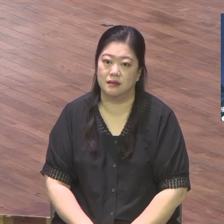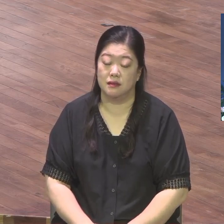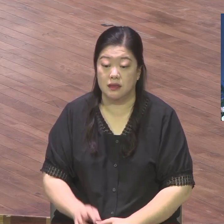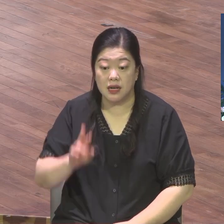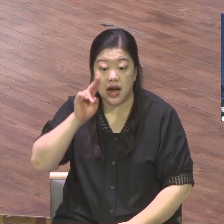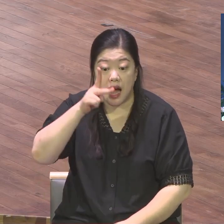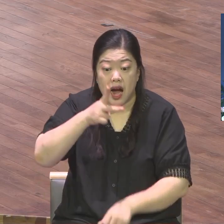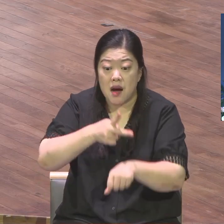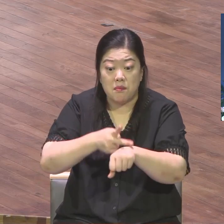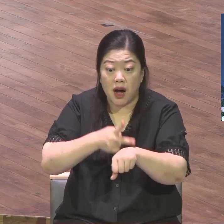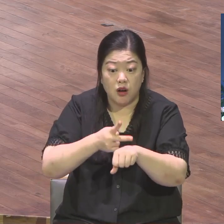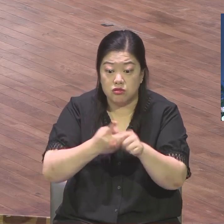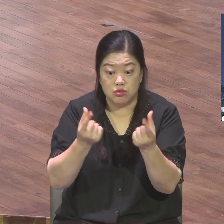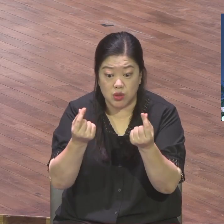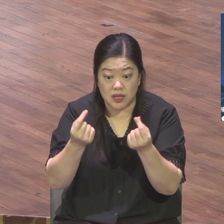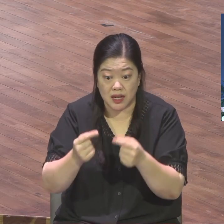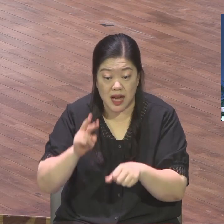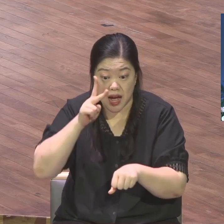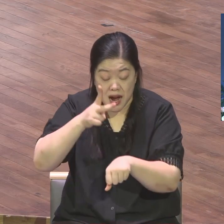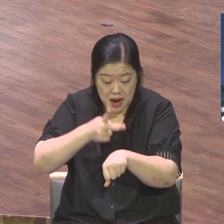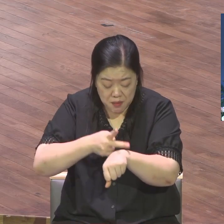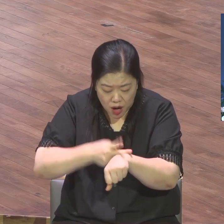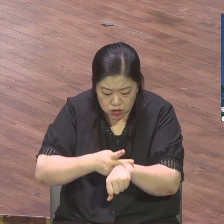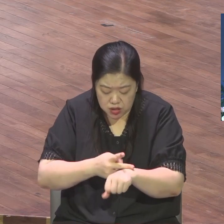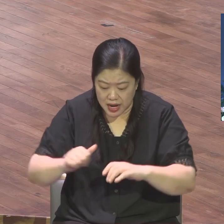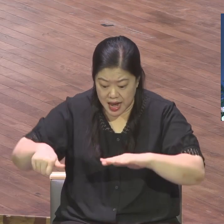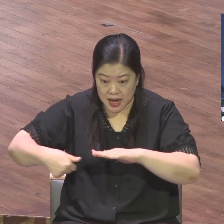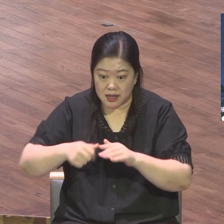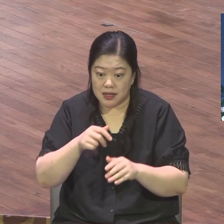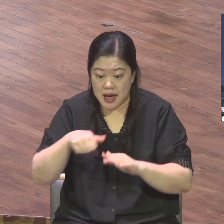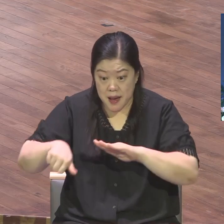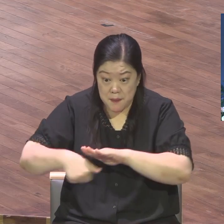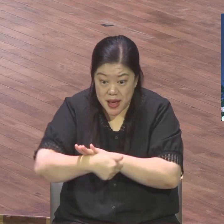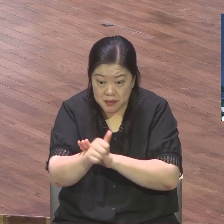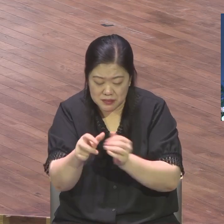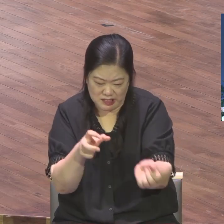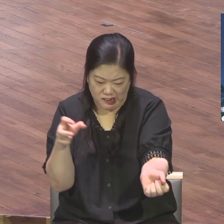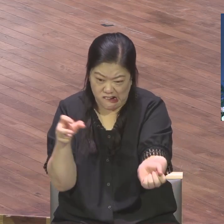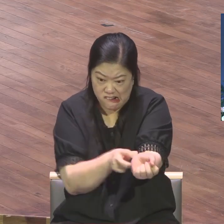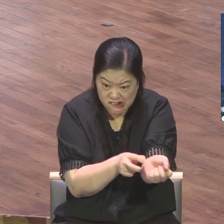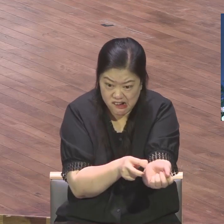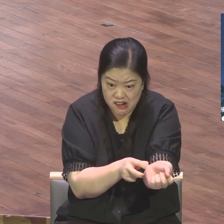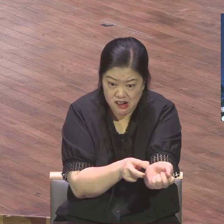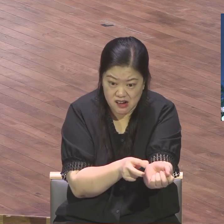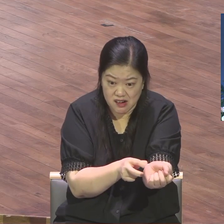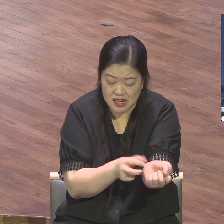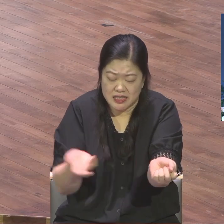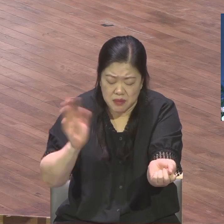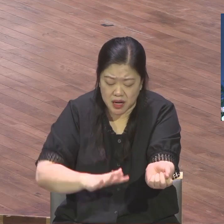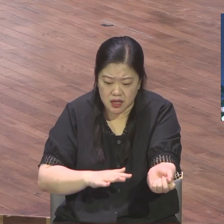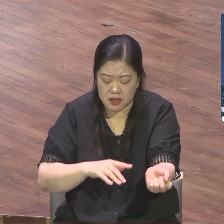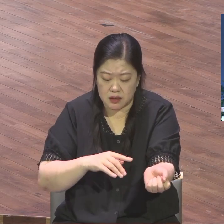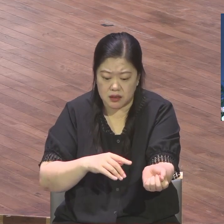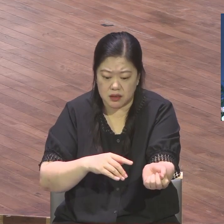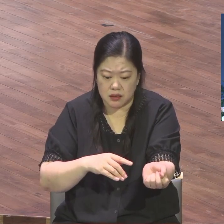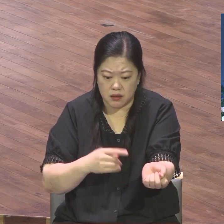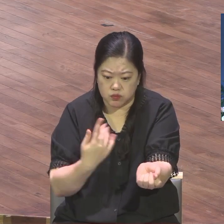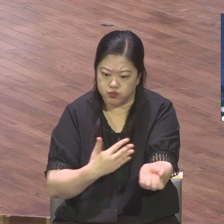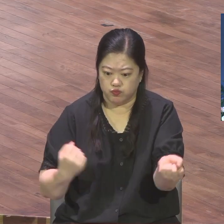헤메네스 오우 신이다 신 독에 독뱀에 물렸는데도 털털 털어 무슨 독을 마실지라도 해를 받지